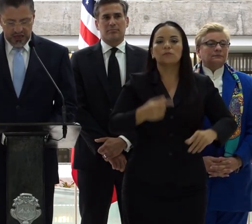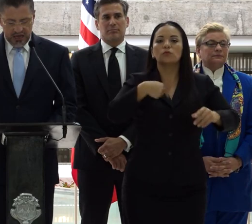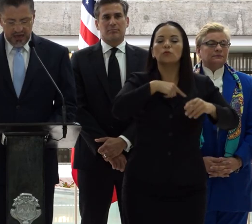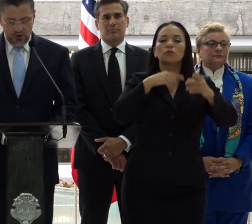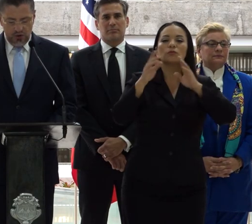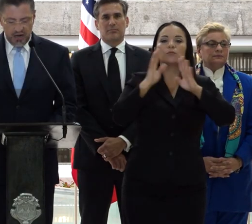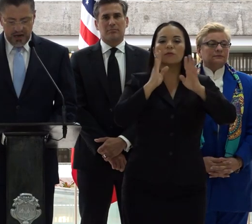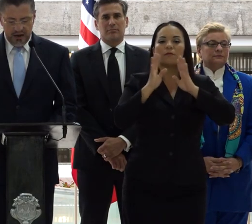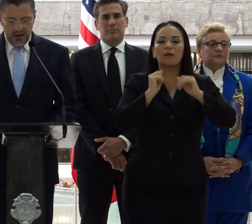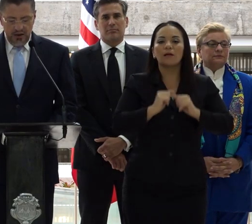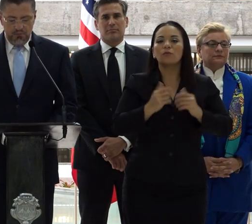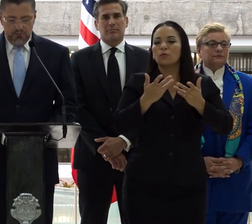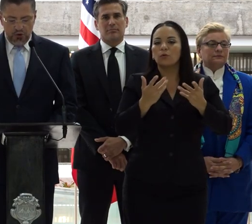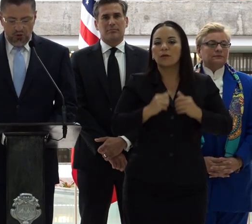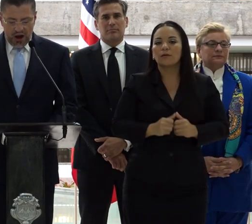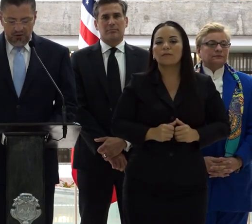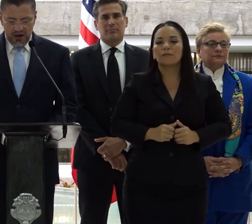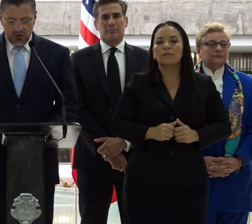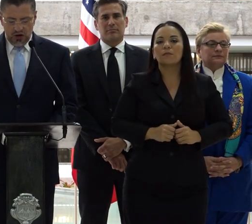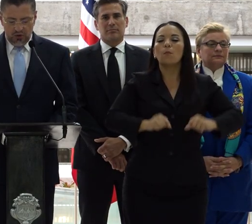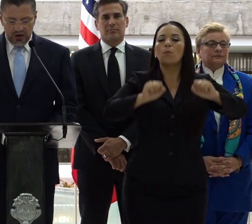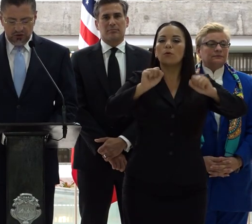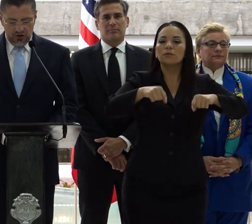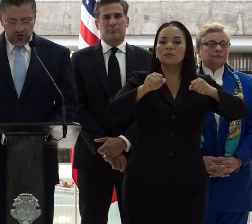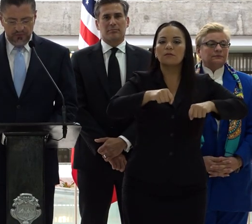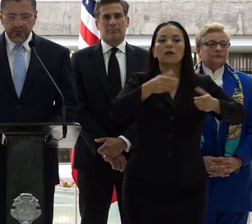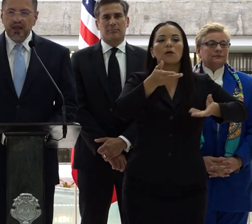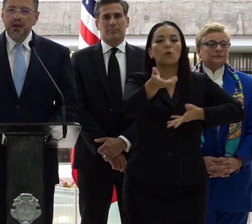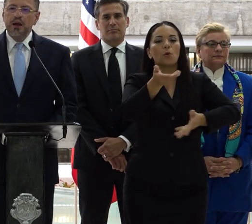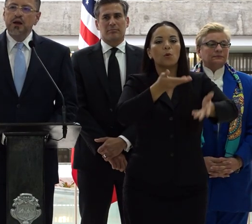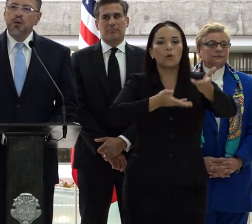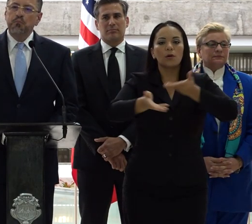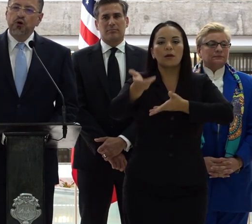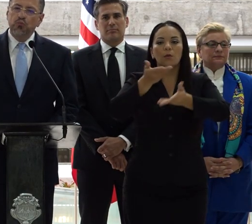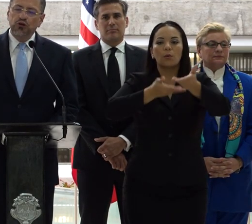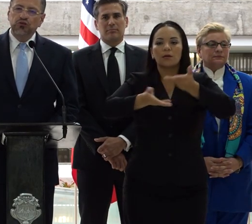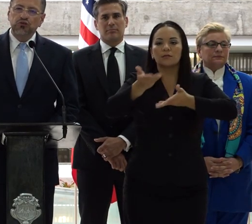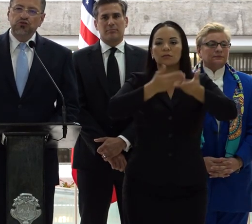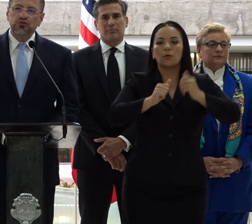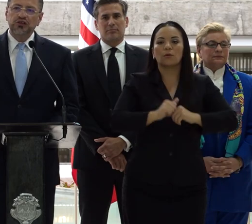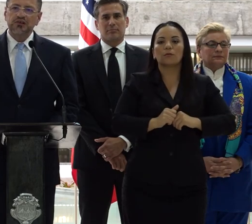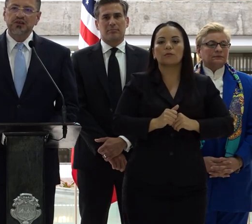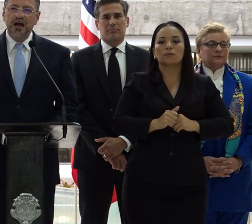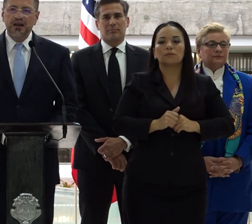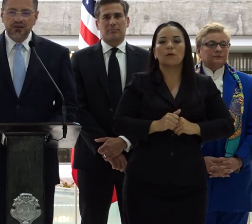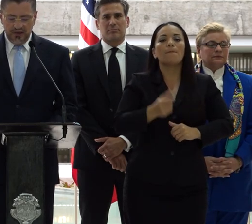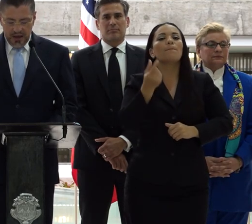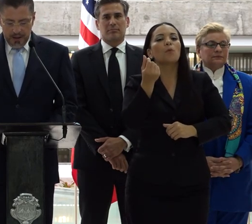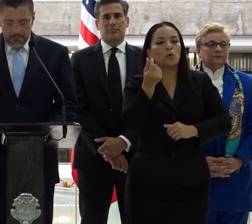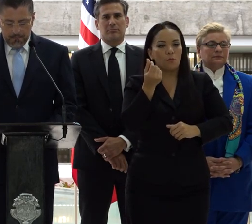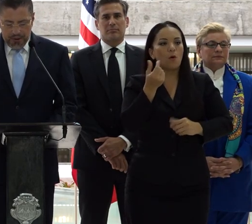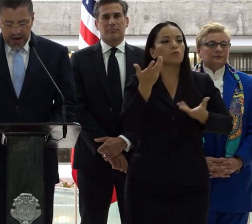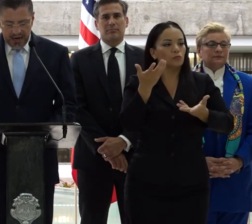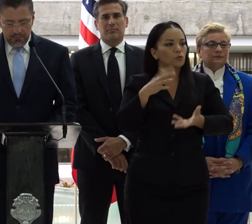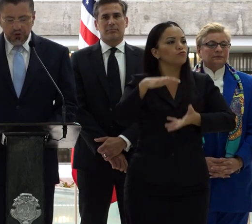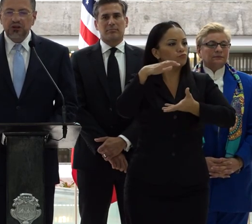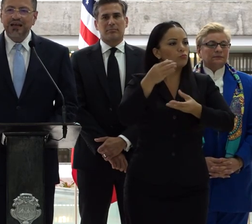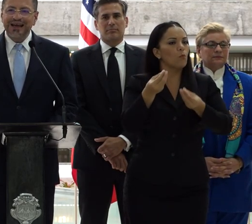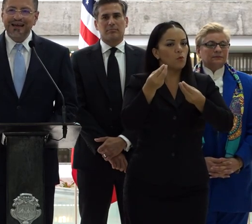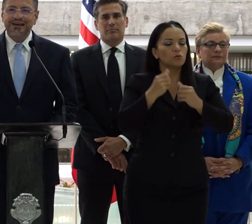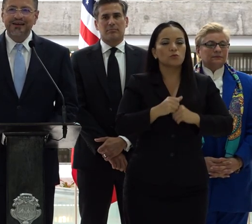Hablamos de una probable colaboración por montos sustanciales